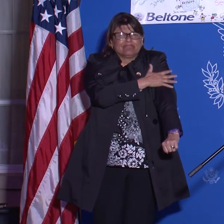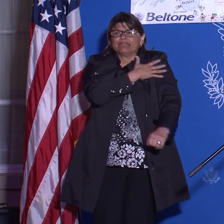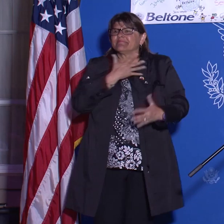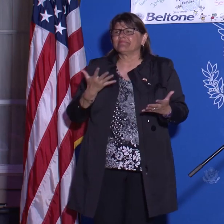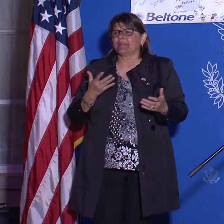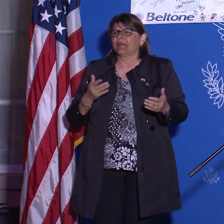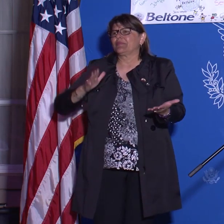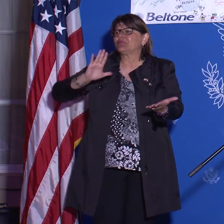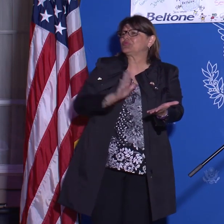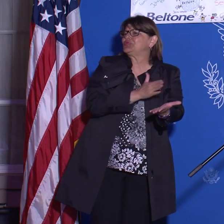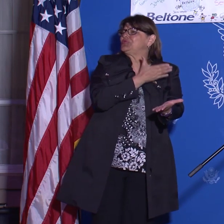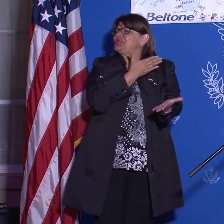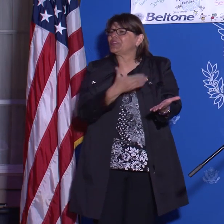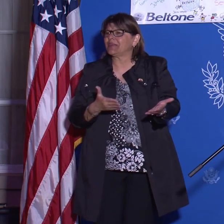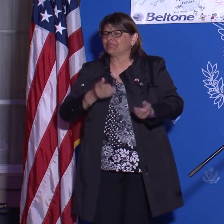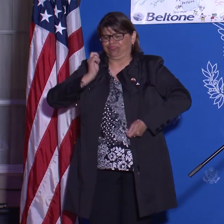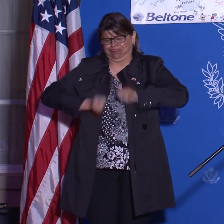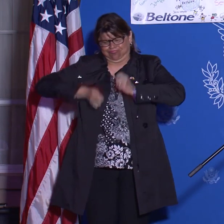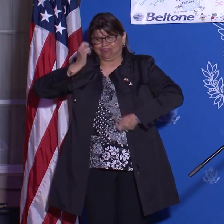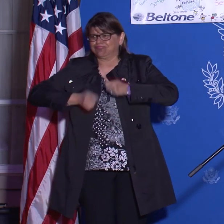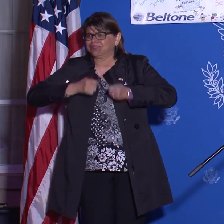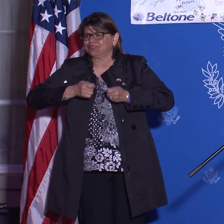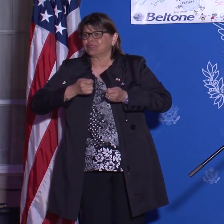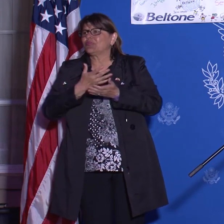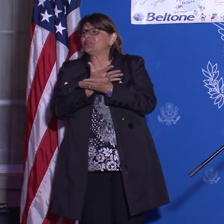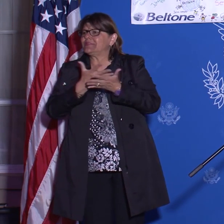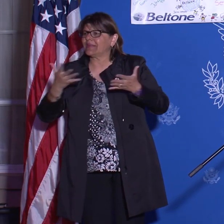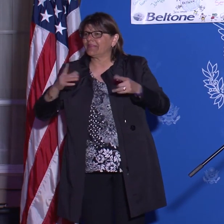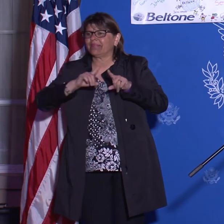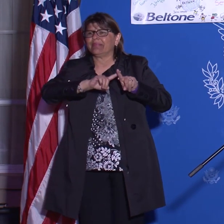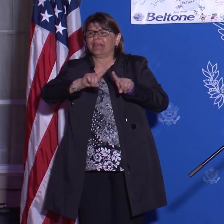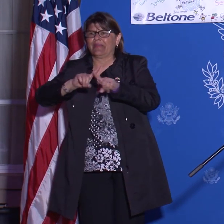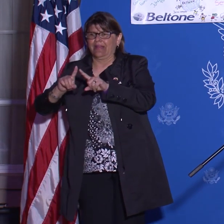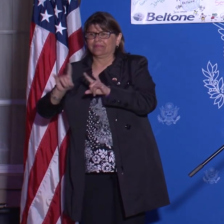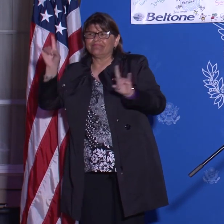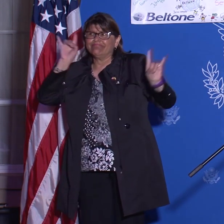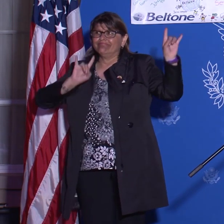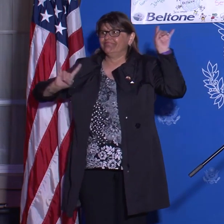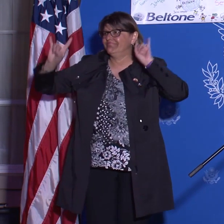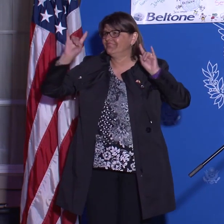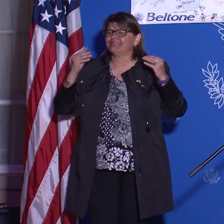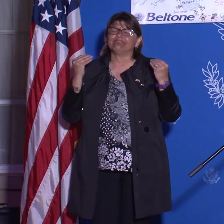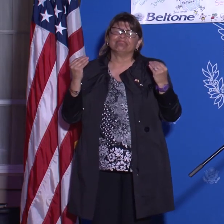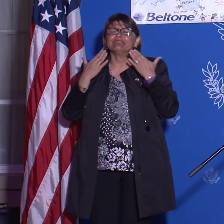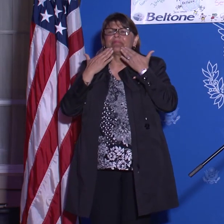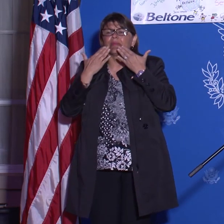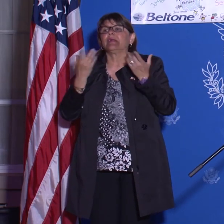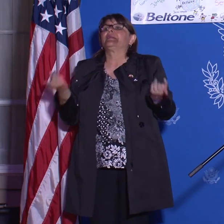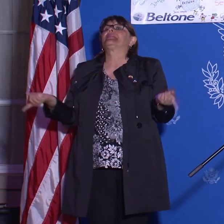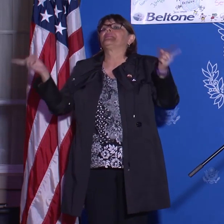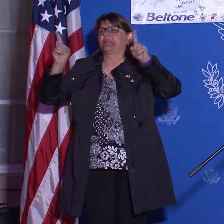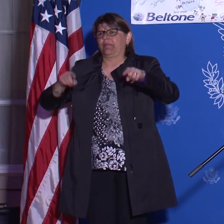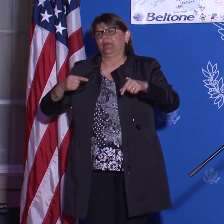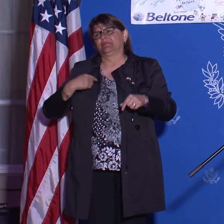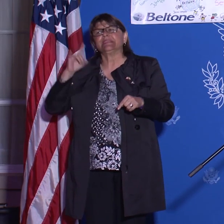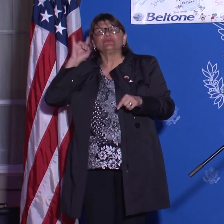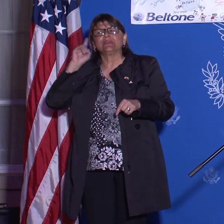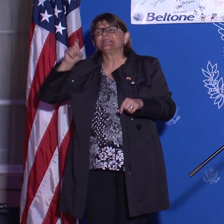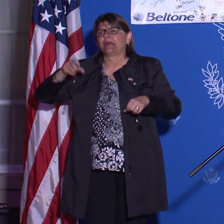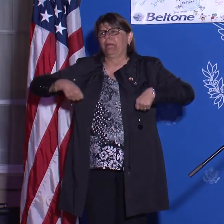nos emociona muchísimo escuchar, entonar, escuchar los tambores y diferentes partes